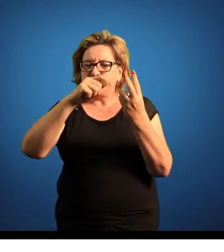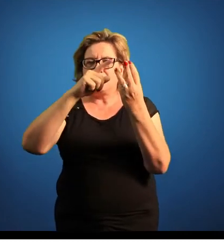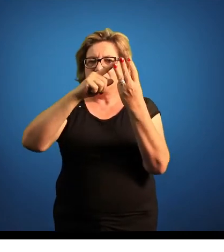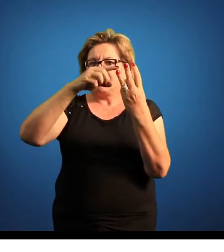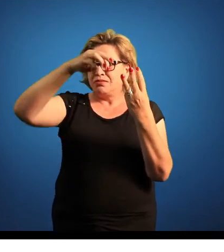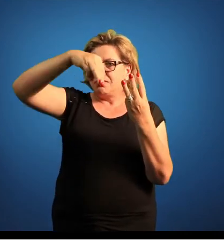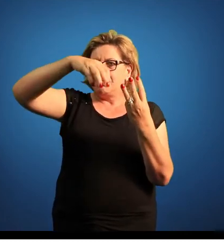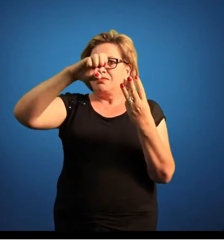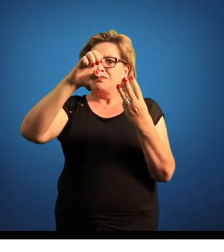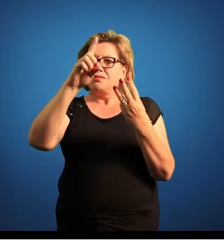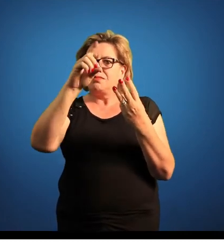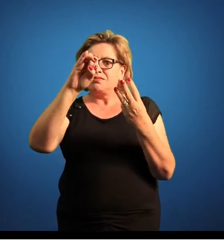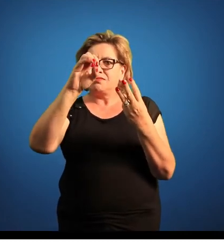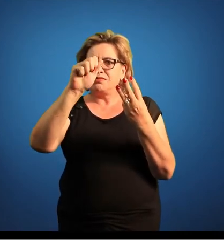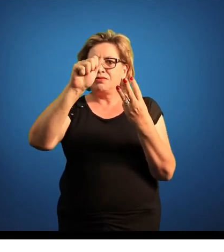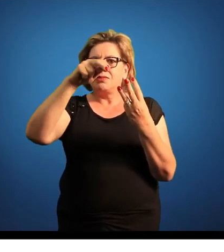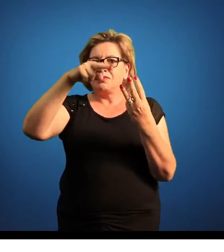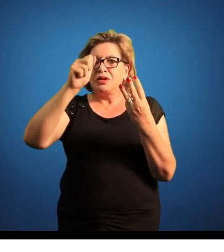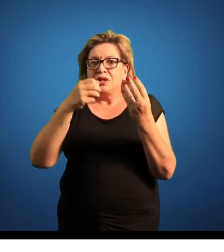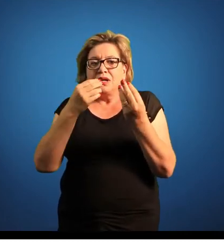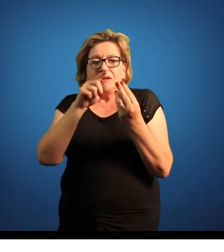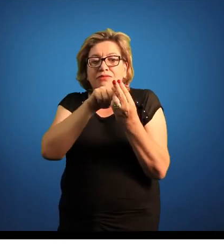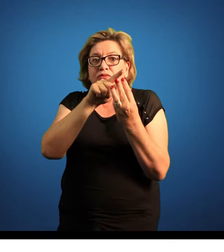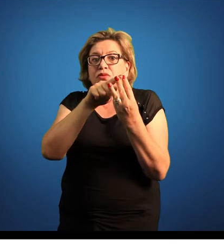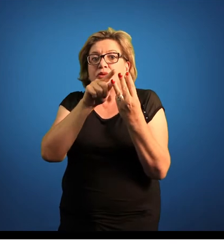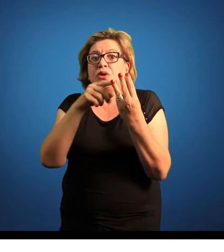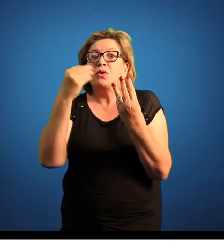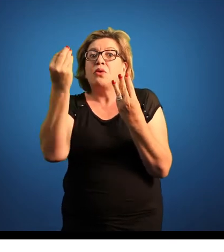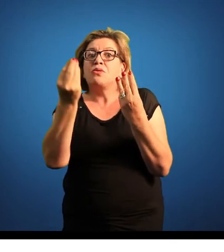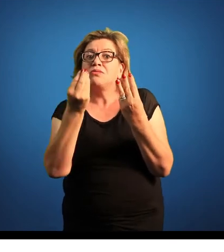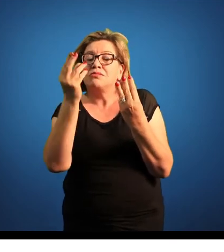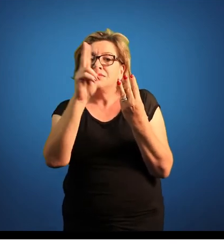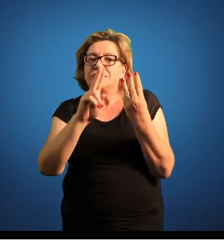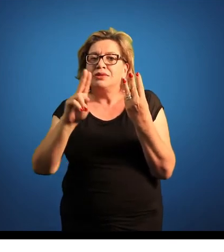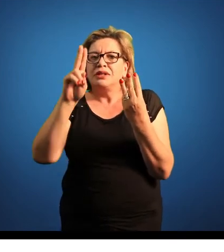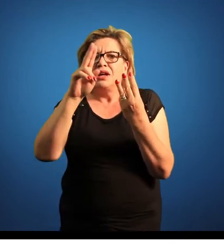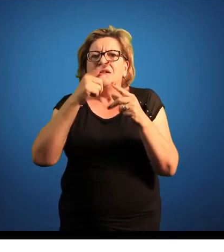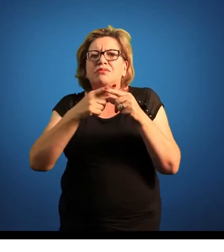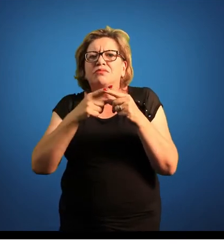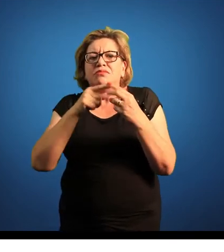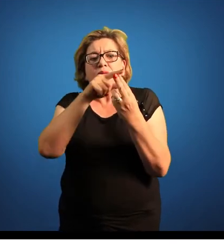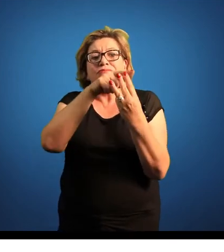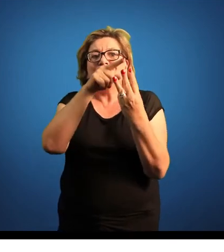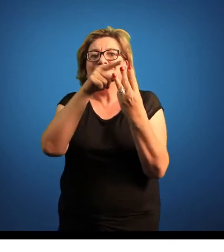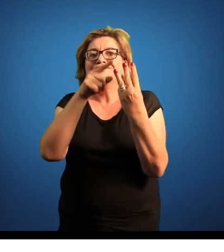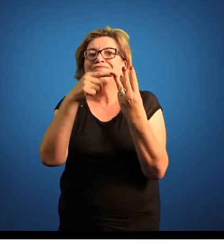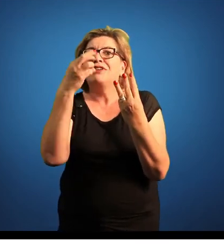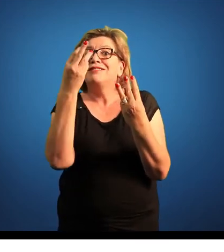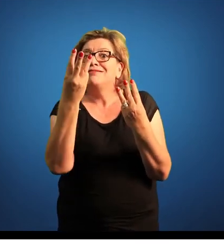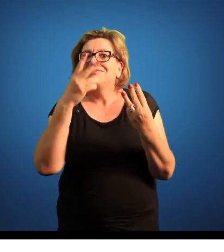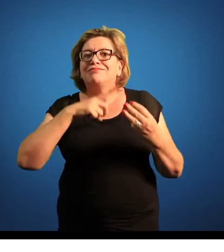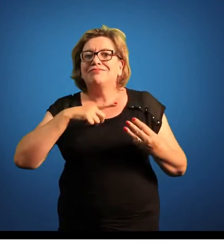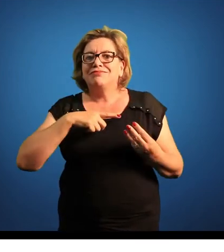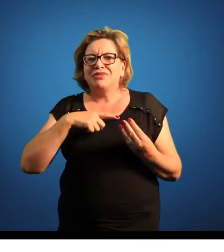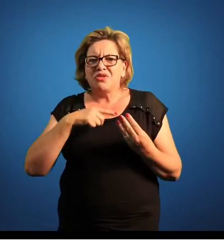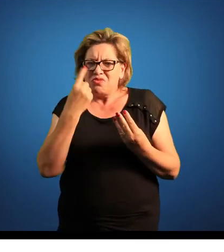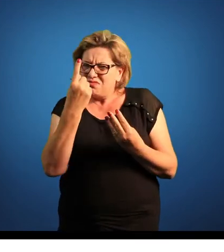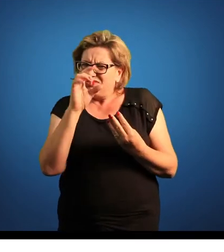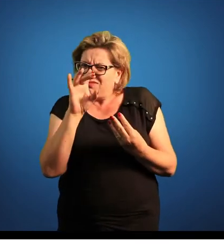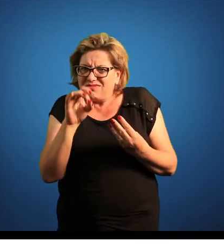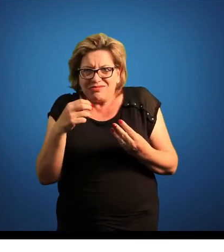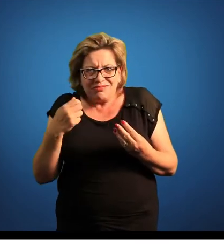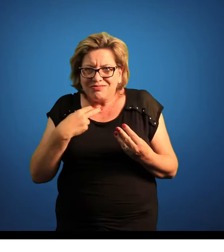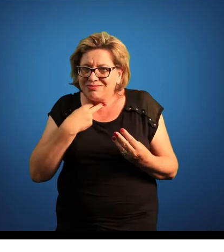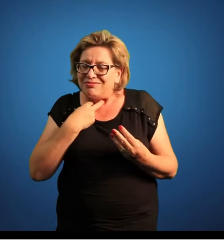analisar também quando usar qual delas, né? Qual a utilidade, para que eu tenho três medidas, uma só já não era necessário. Então a gente